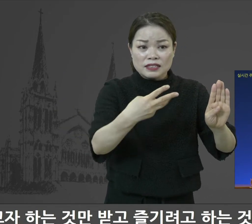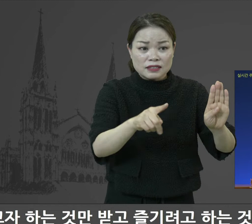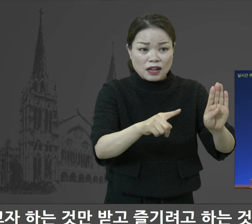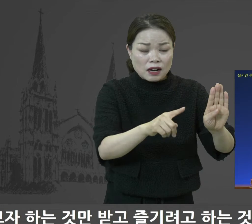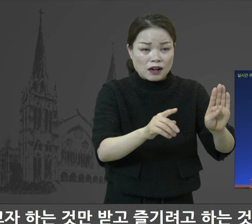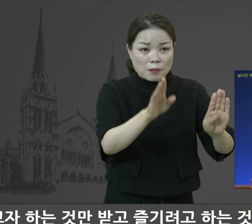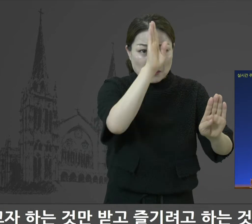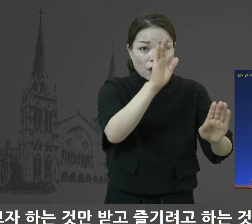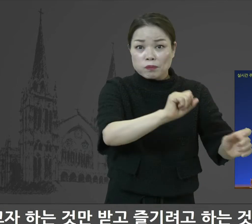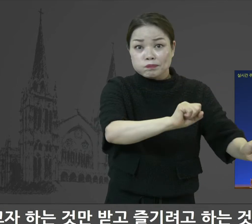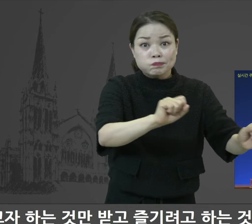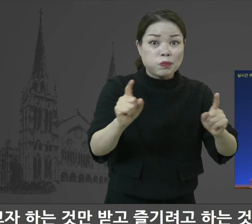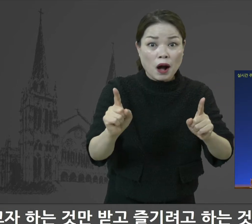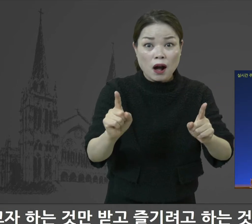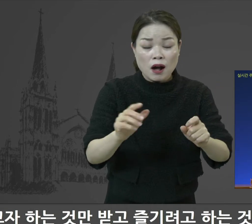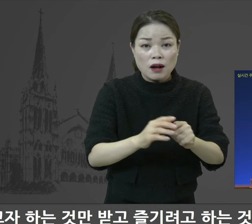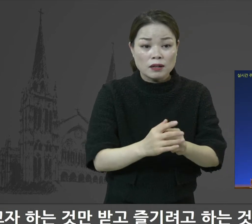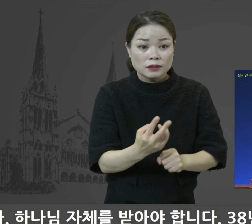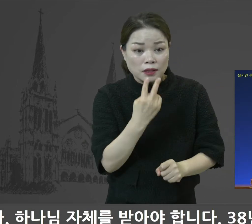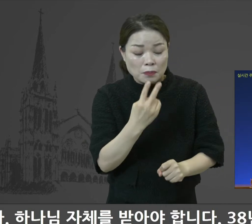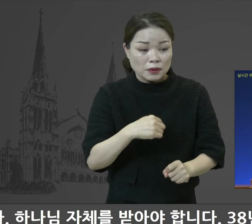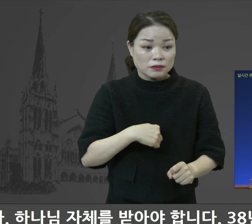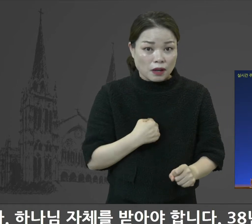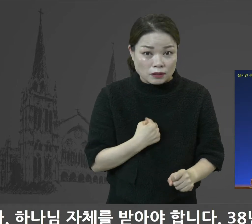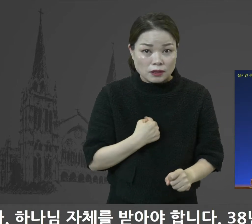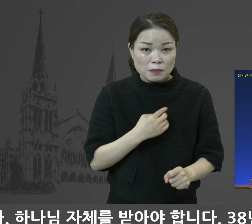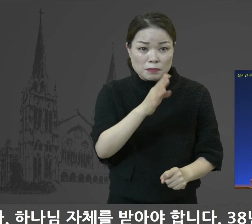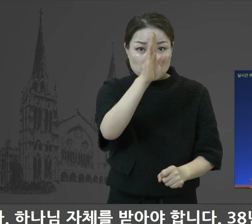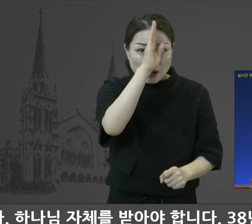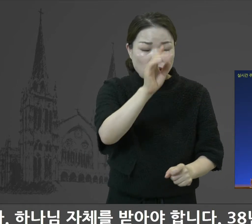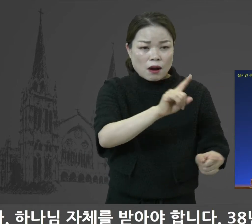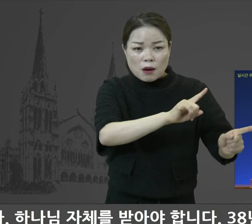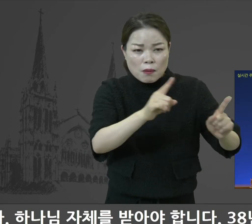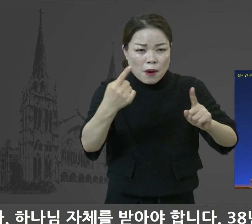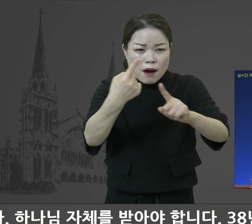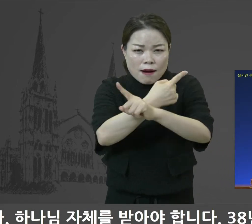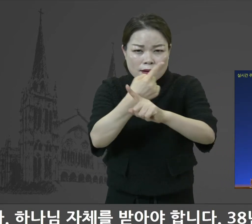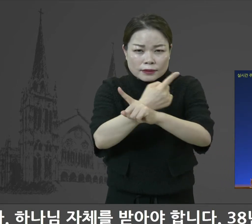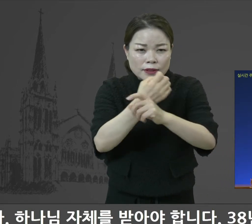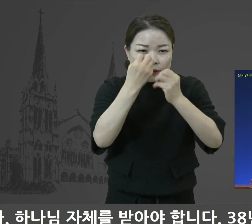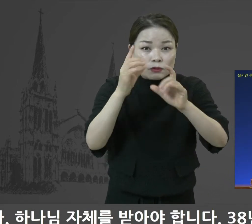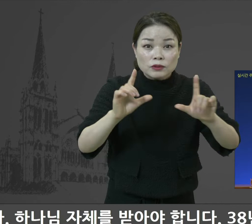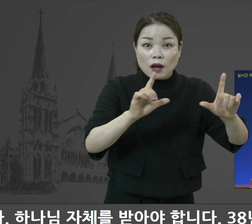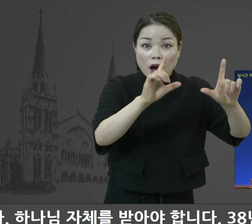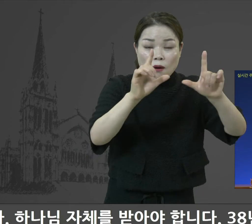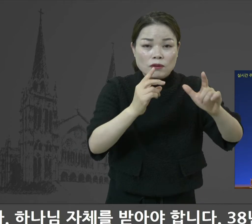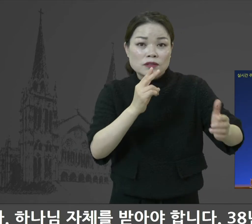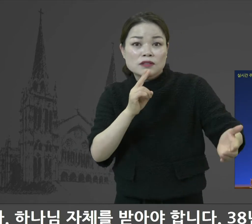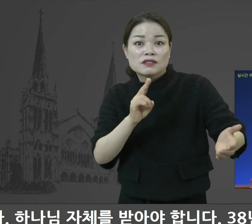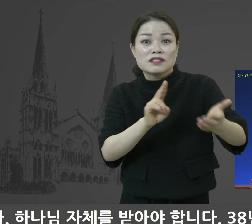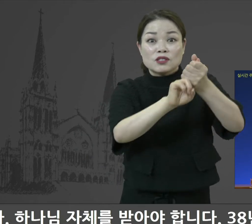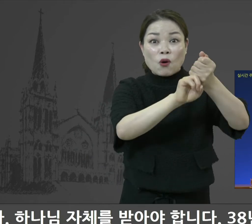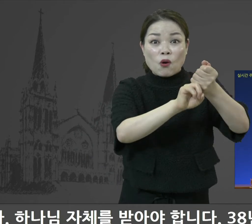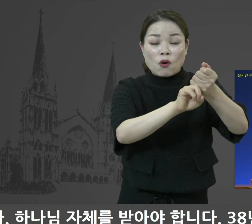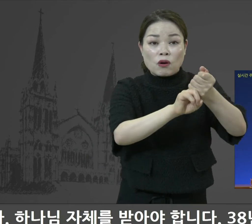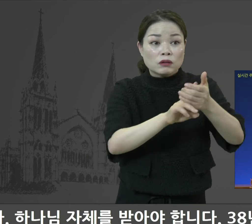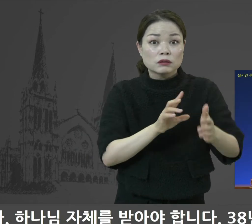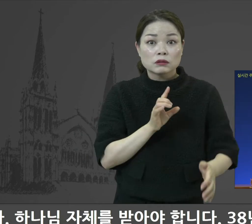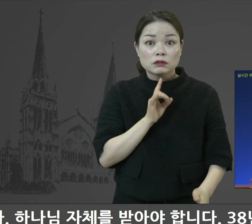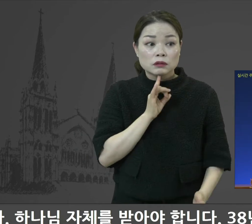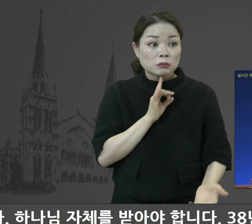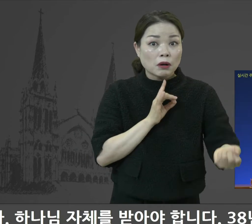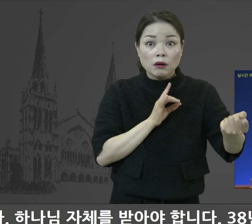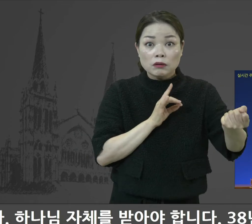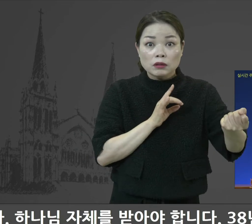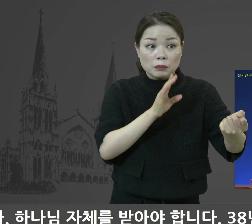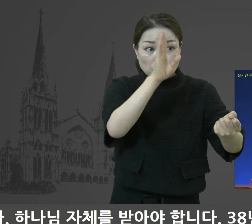나았어요. 기적이죠. 생명, 자신의 이 병을 고치고 새로운 삶을 얻었습니다. 기적이죠. 근데 그것만